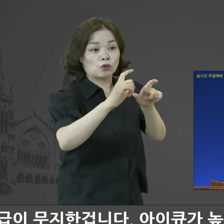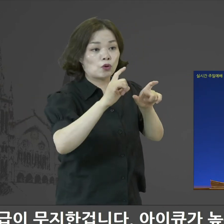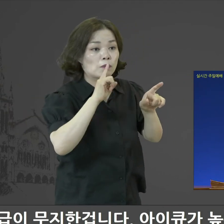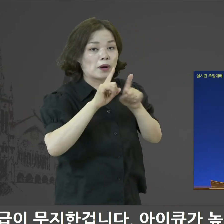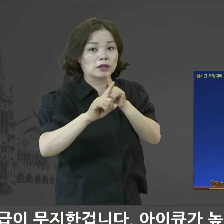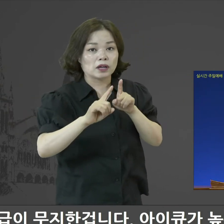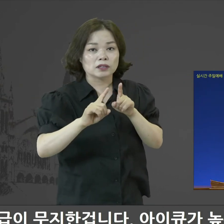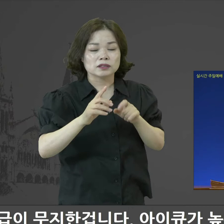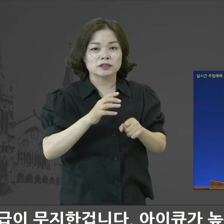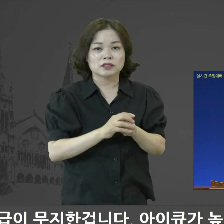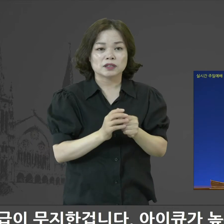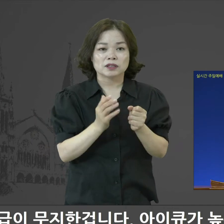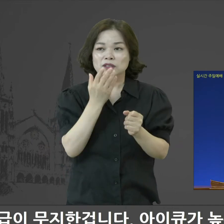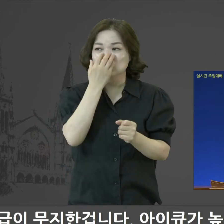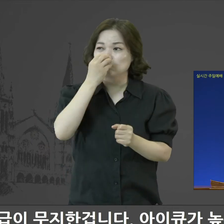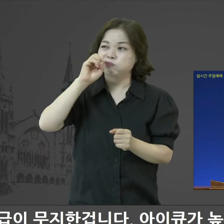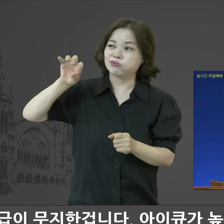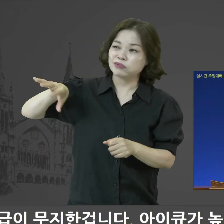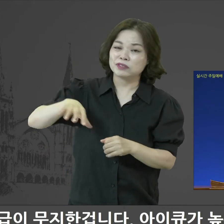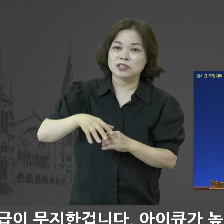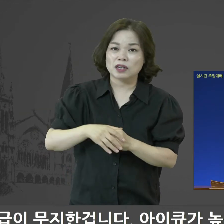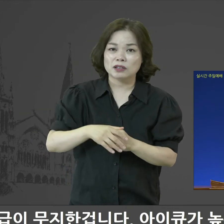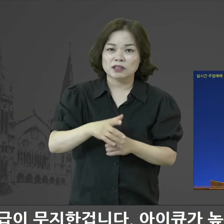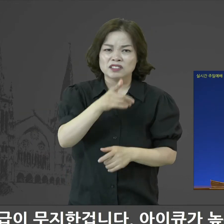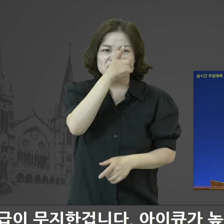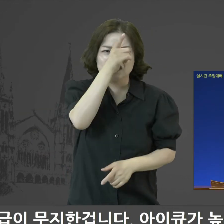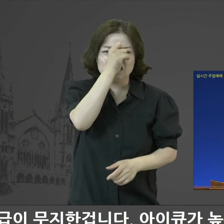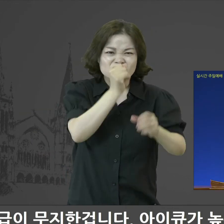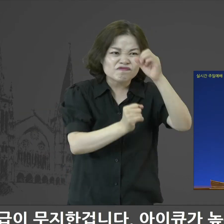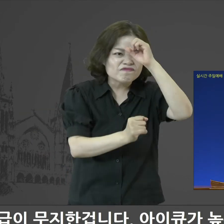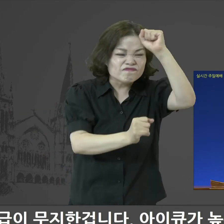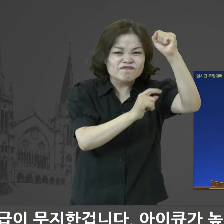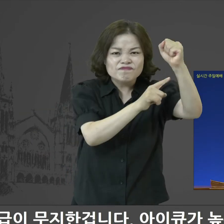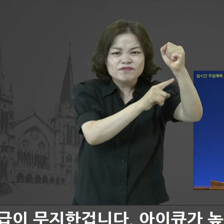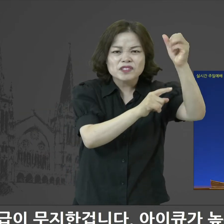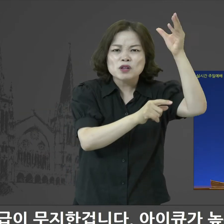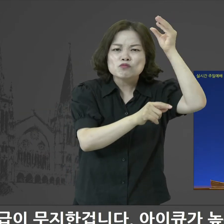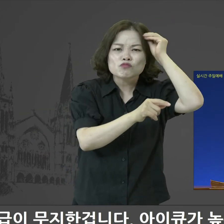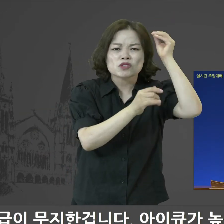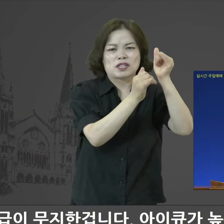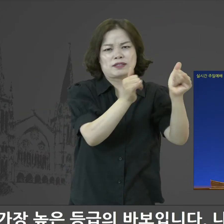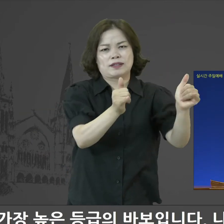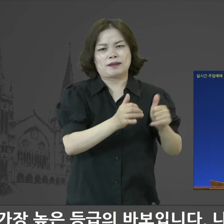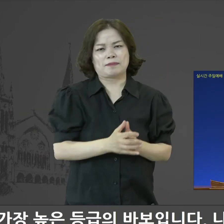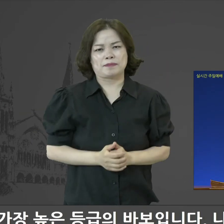나아가 고집스럽게 이를 거절하는 완고한 사람이 무지한 사람이죠.